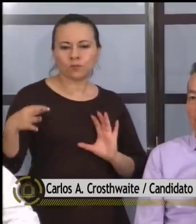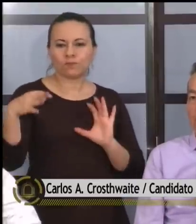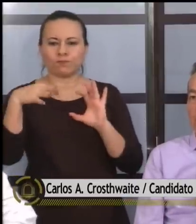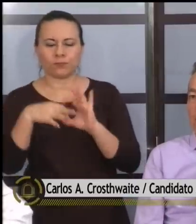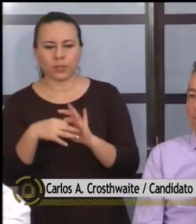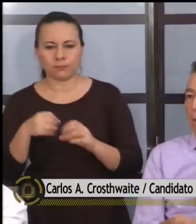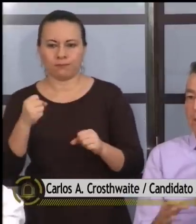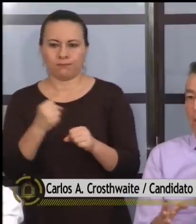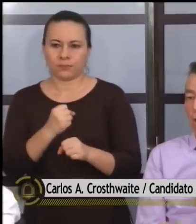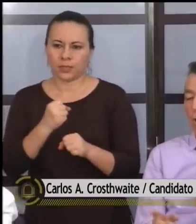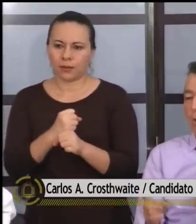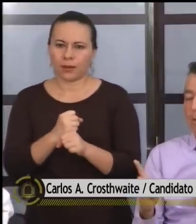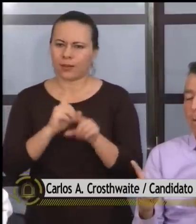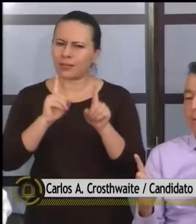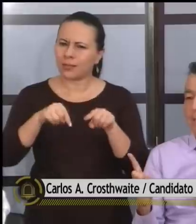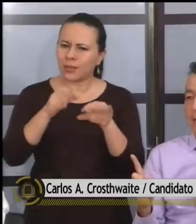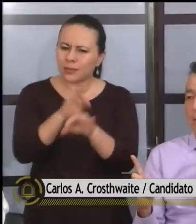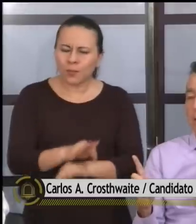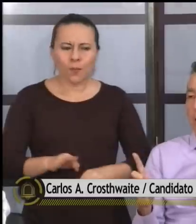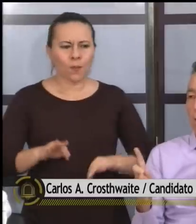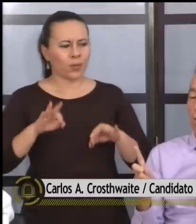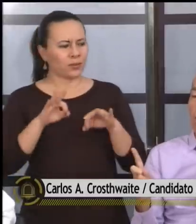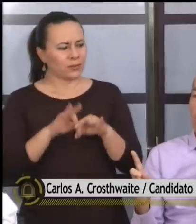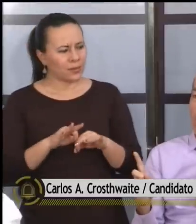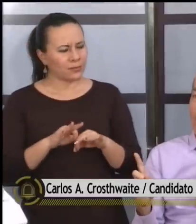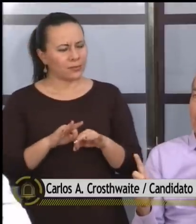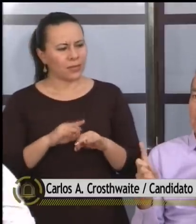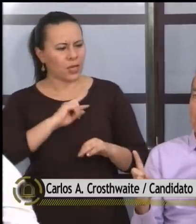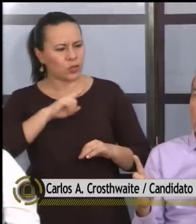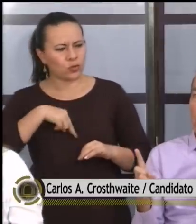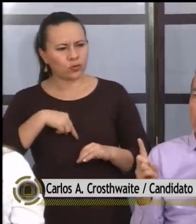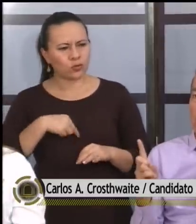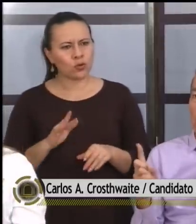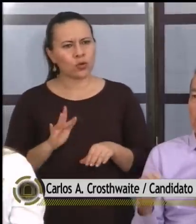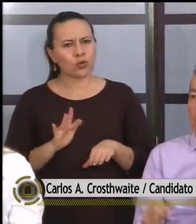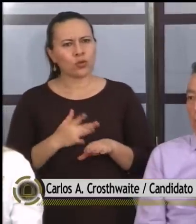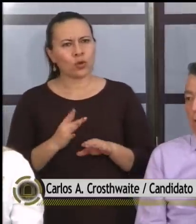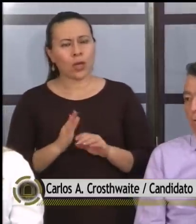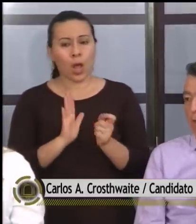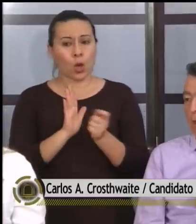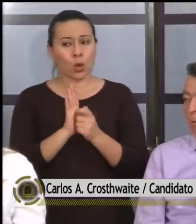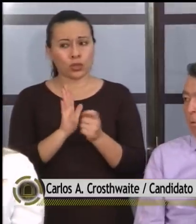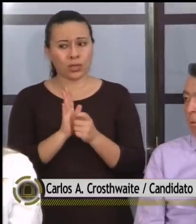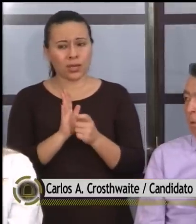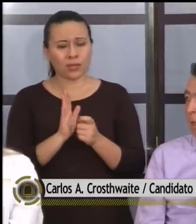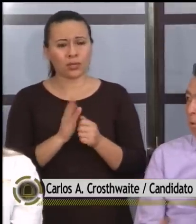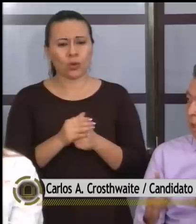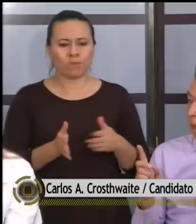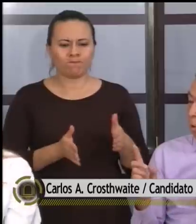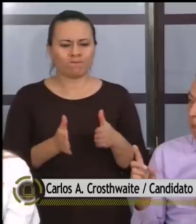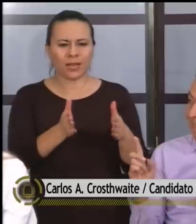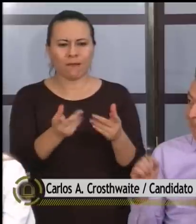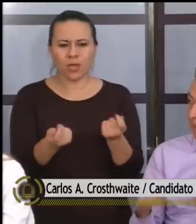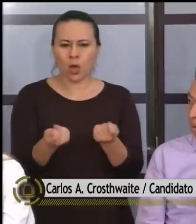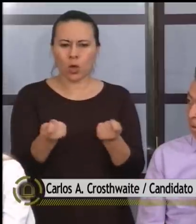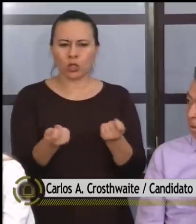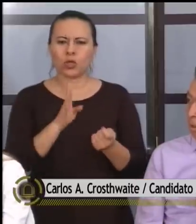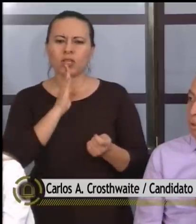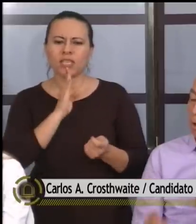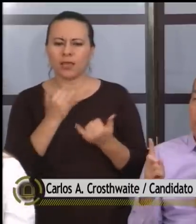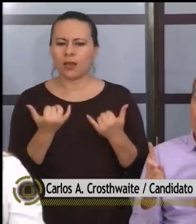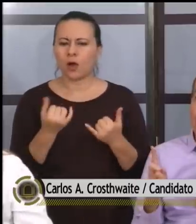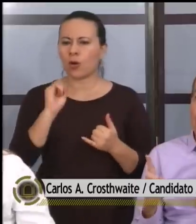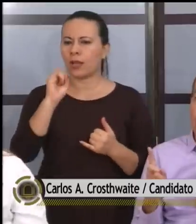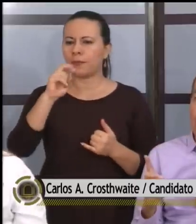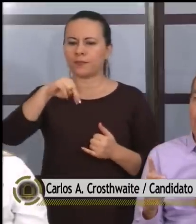que trabajar. Pero ante todo, se va a vencer, a nosotros nos toca el vencimiento del primer contrato de concesión, que lo tiene hoy Íntegra.